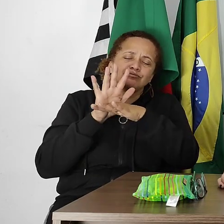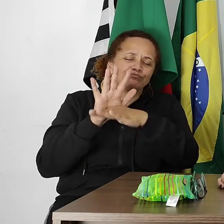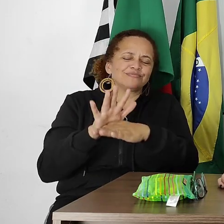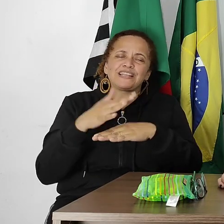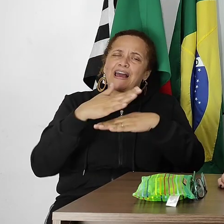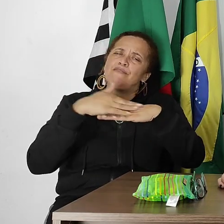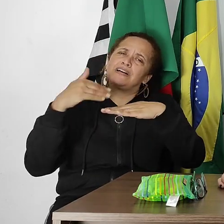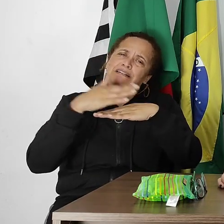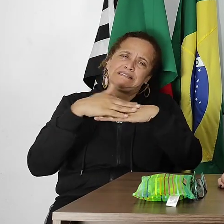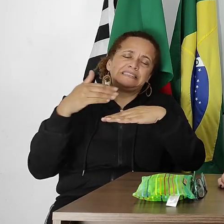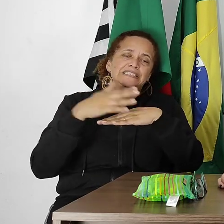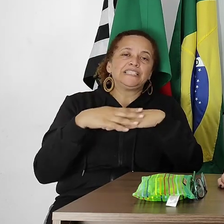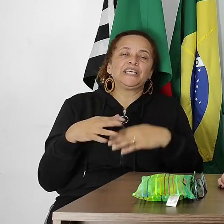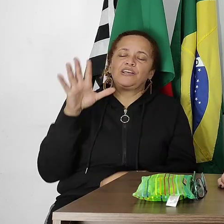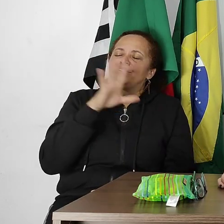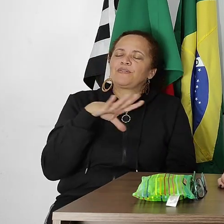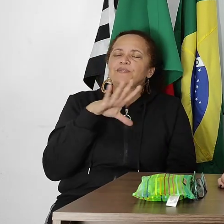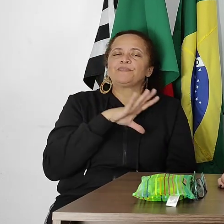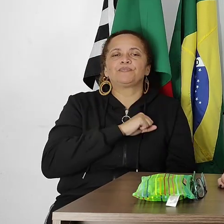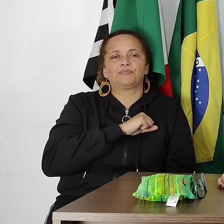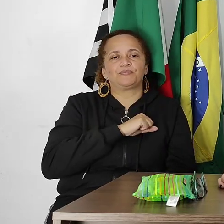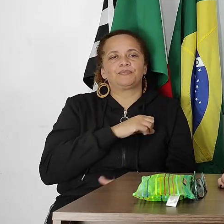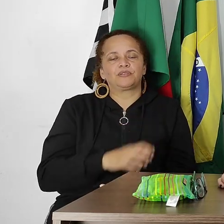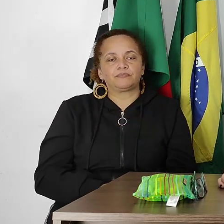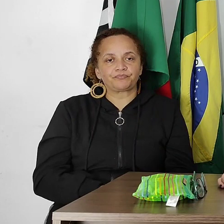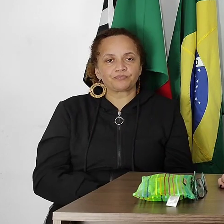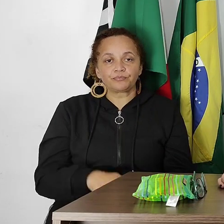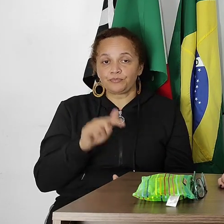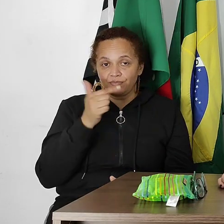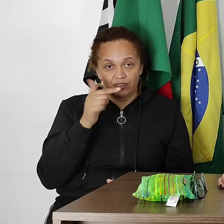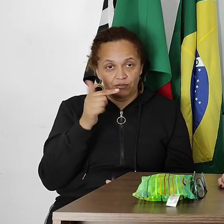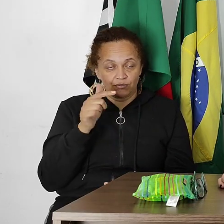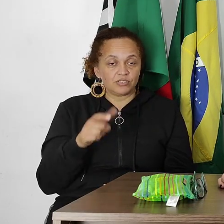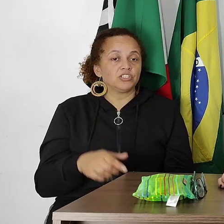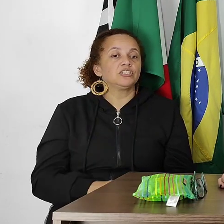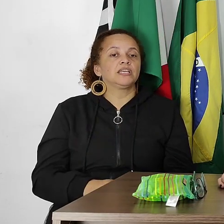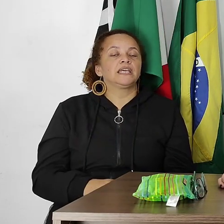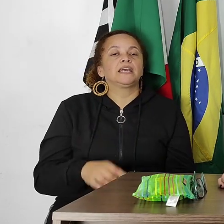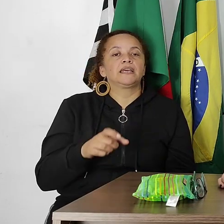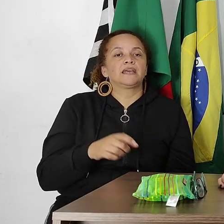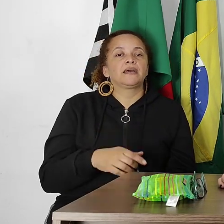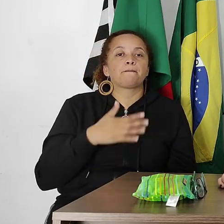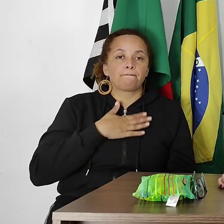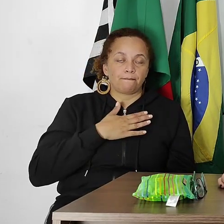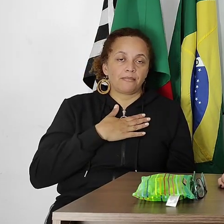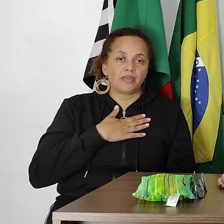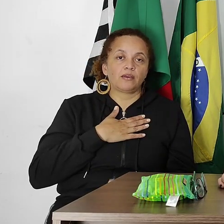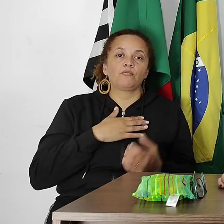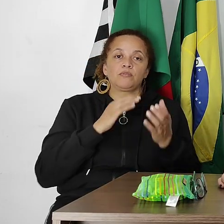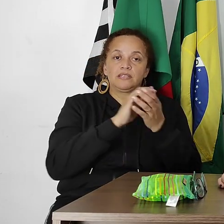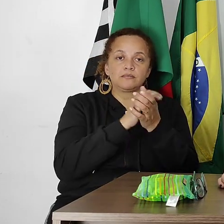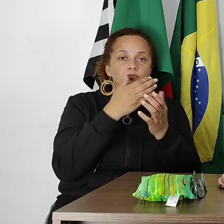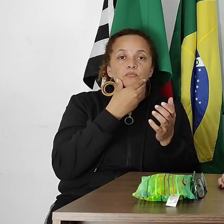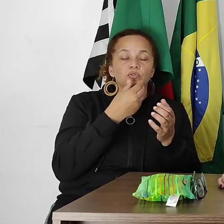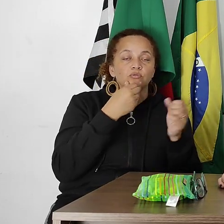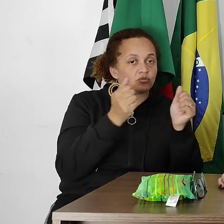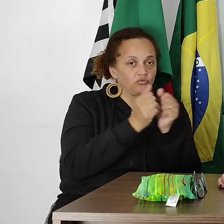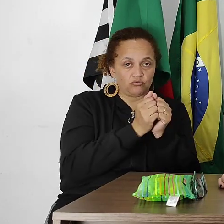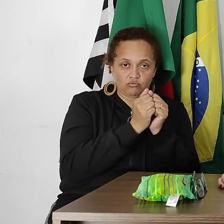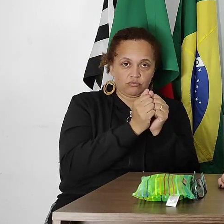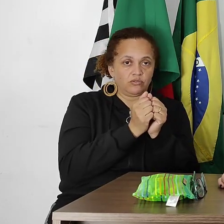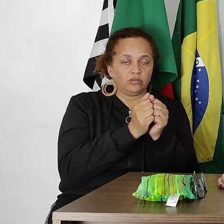amado, né? Embora ele não tinha o pai, mas ele tinha a presença de muito amor na vida dele. Ele tinha